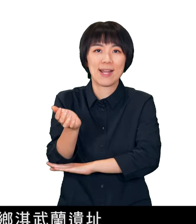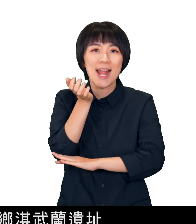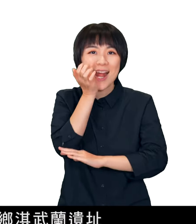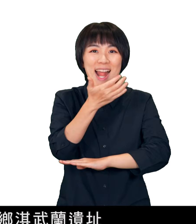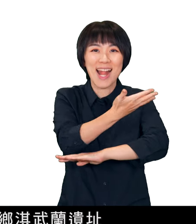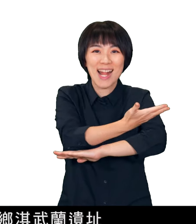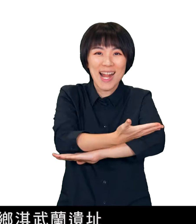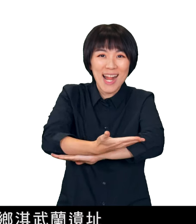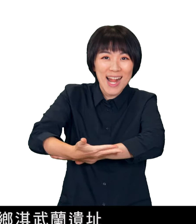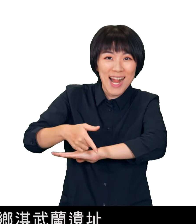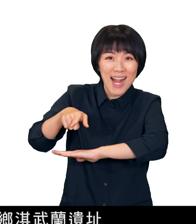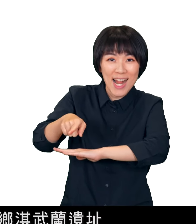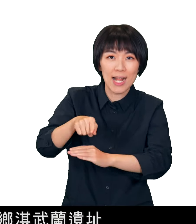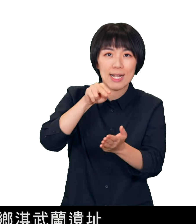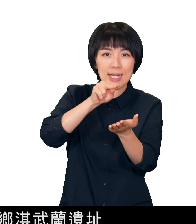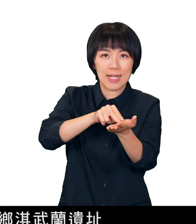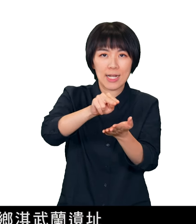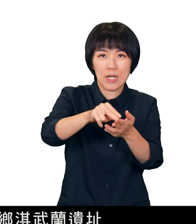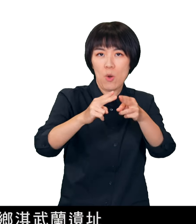址，